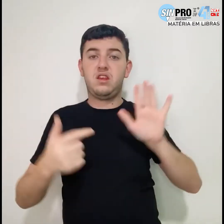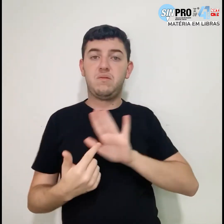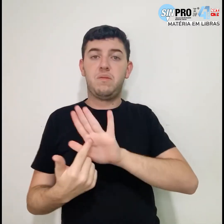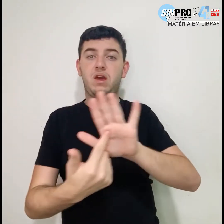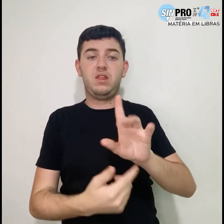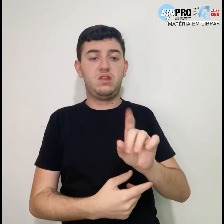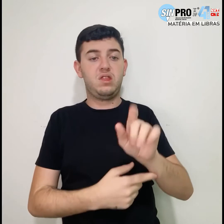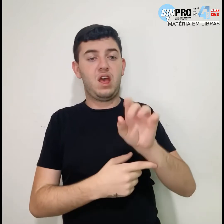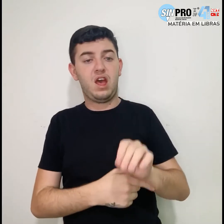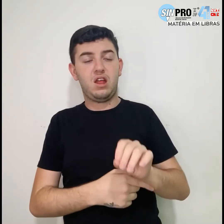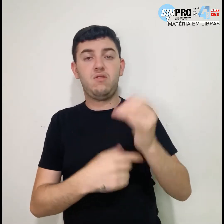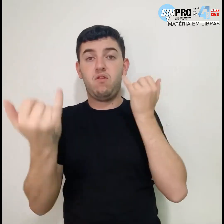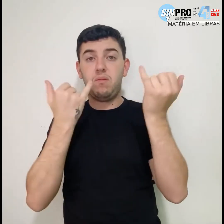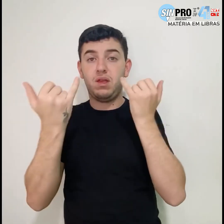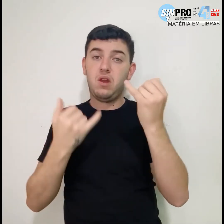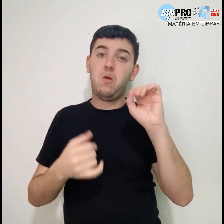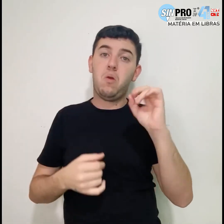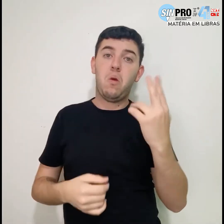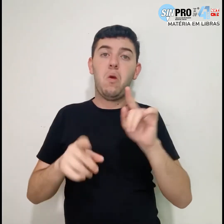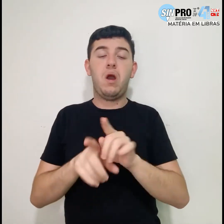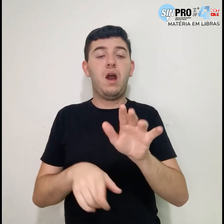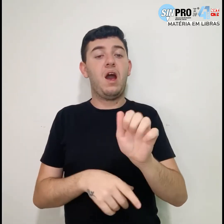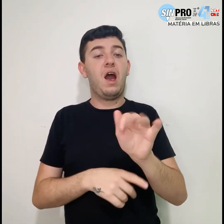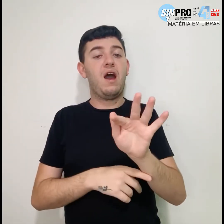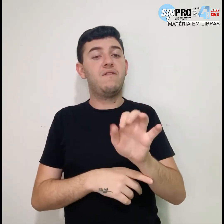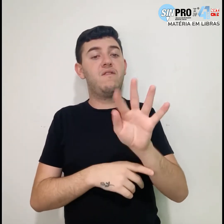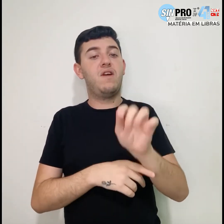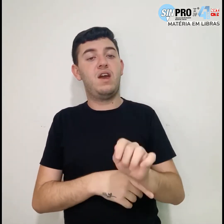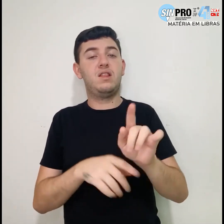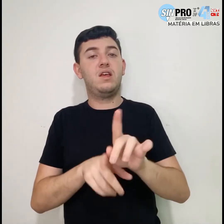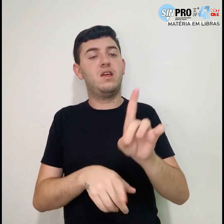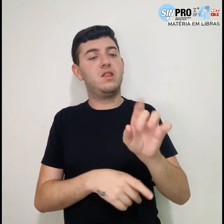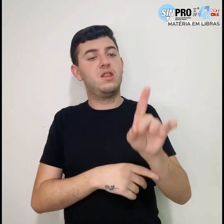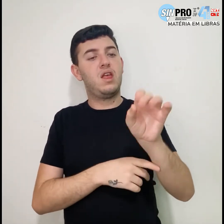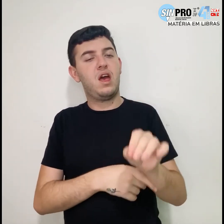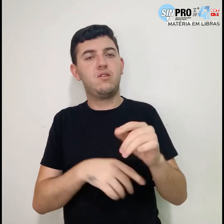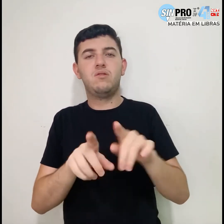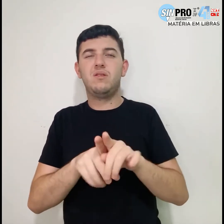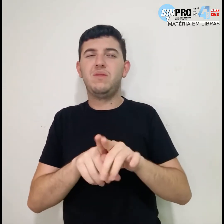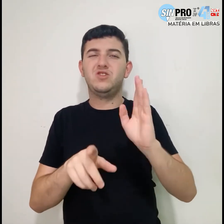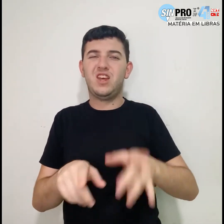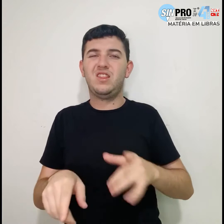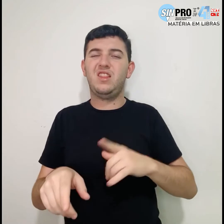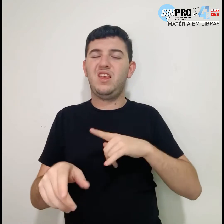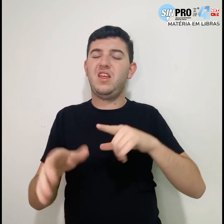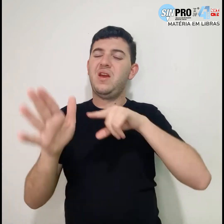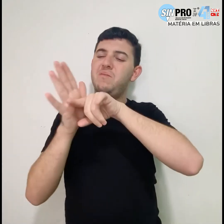Também afeta a análise dos dados secundários, incluindo aí as pesquisas científicas.